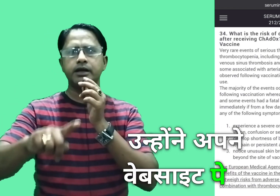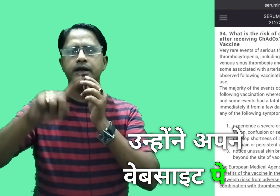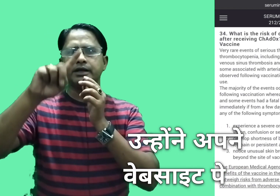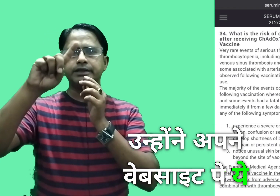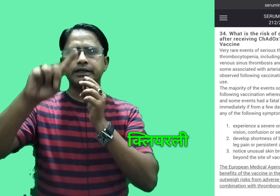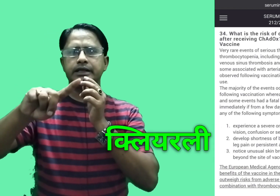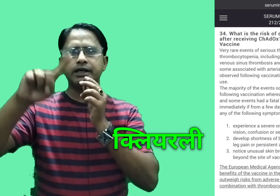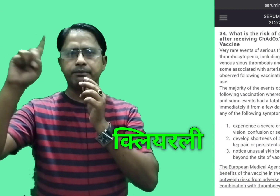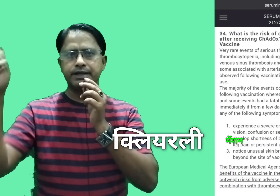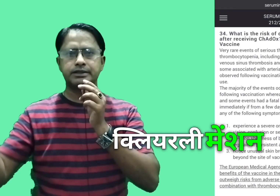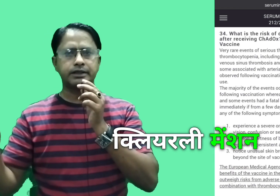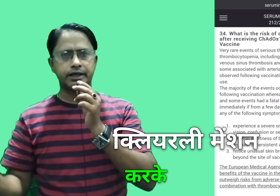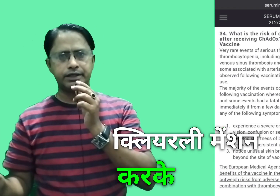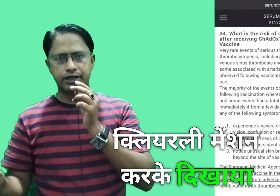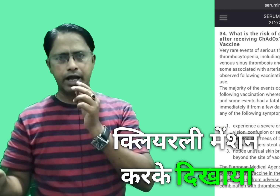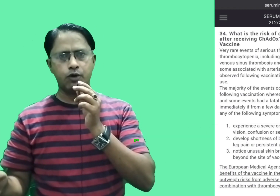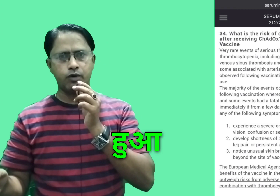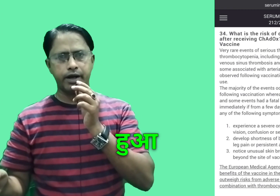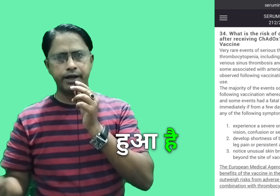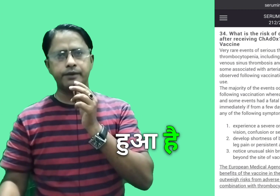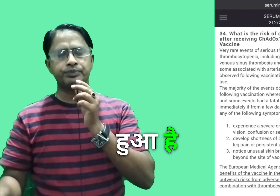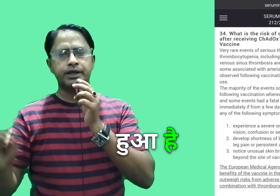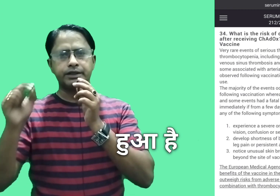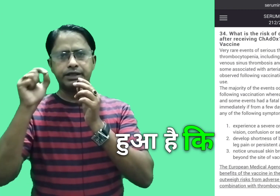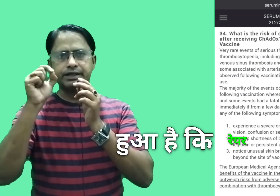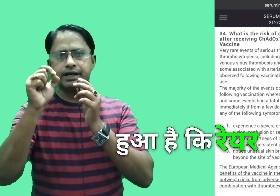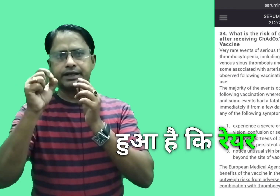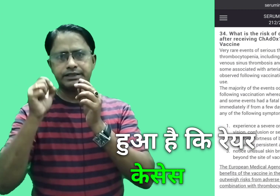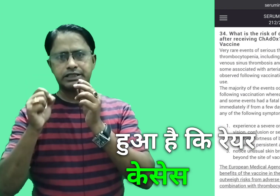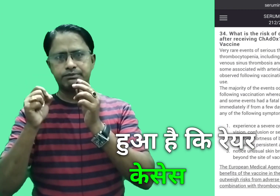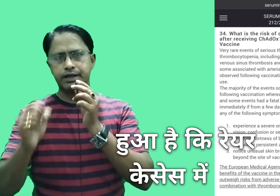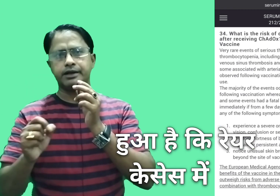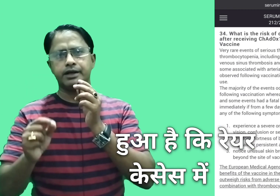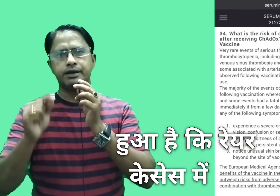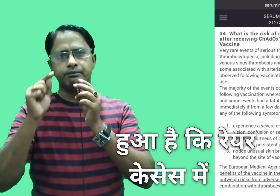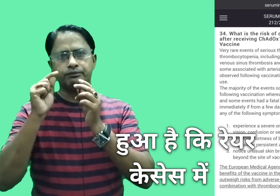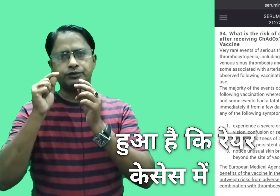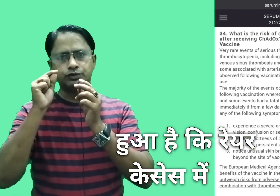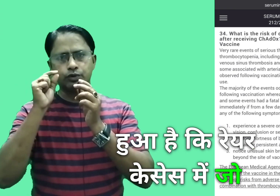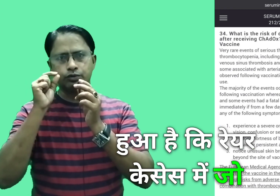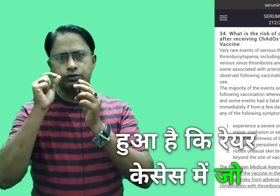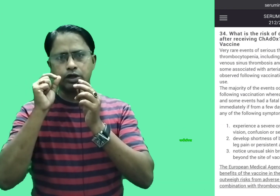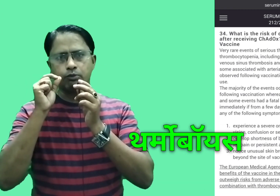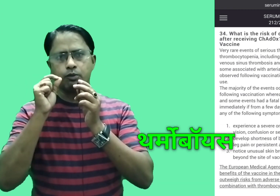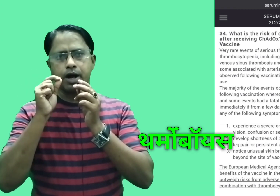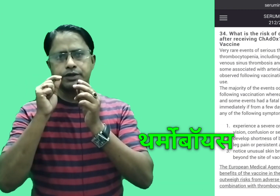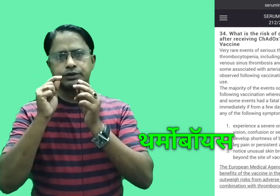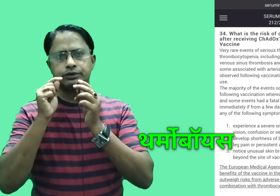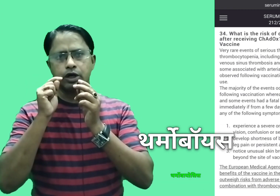वेबसाइट पे ये क्लियरली मेंशन करके दिखाया हुआ है कि रेयर केसेस में जो